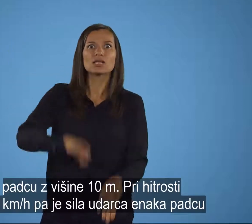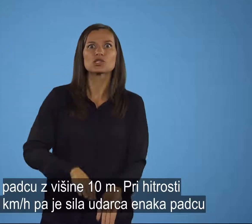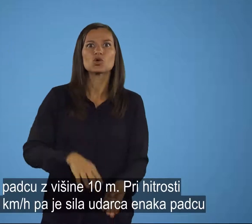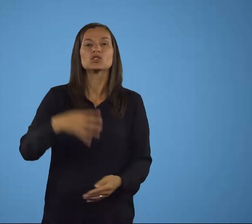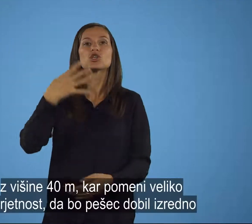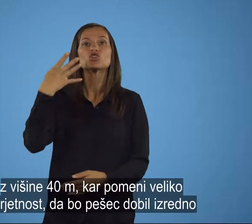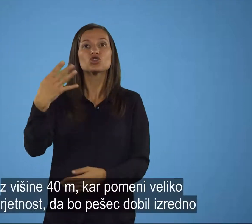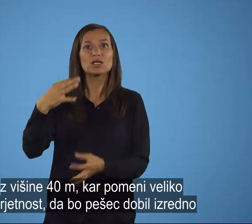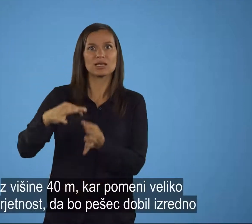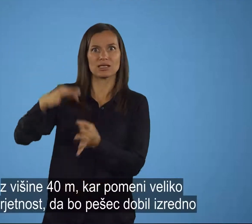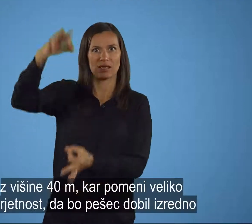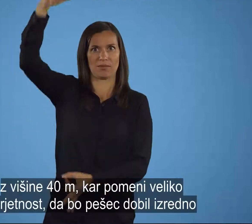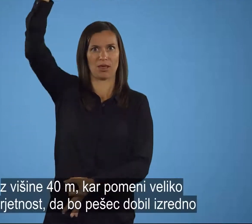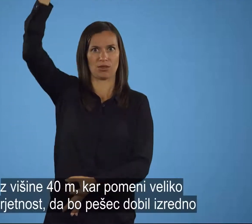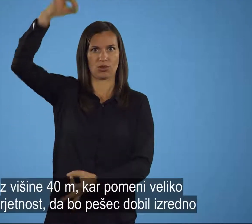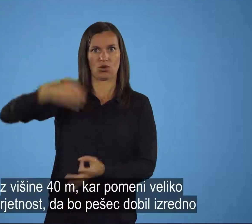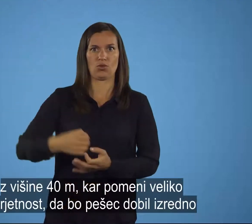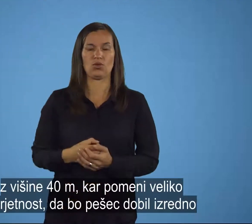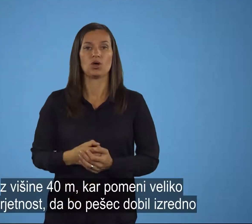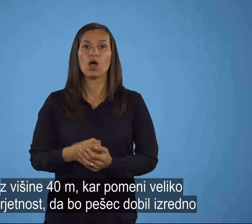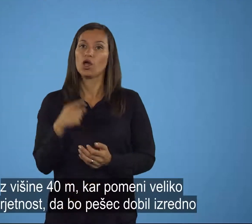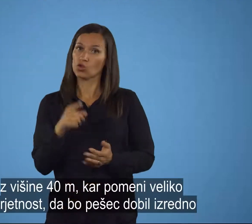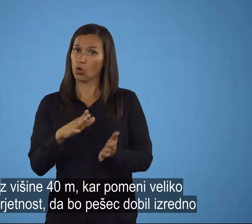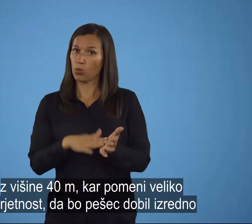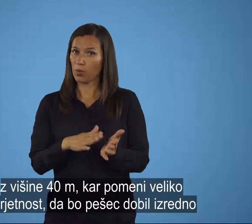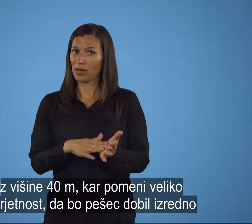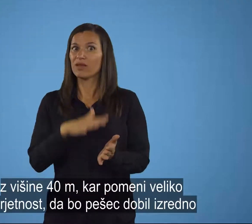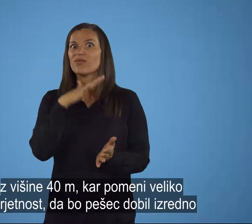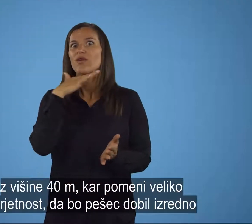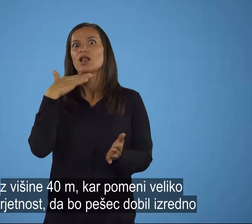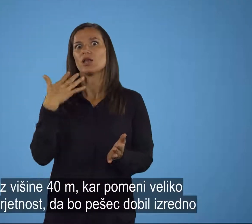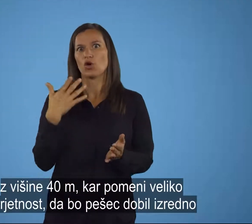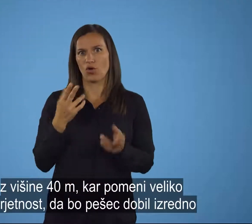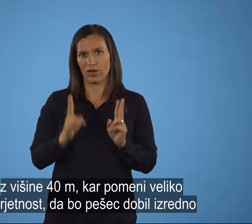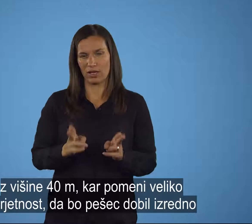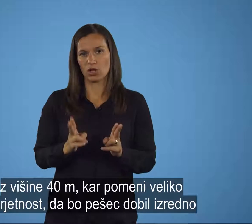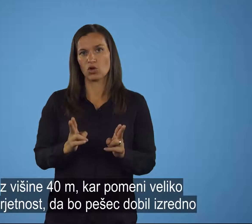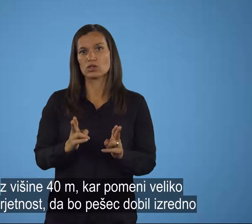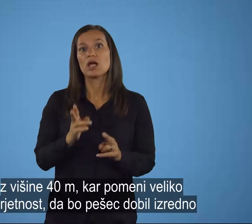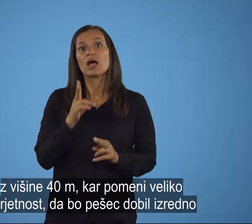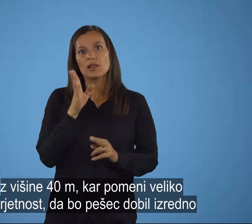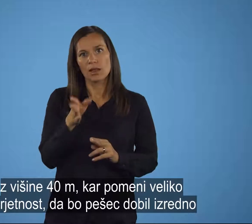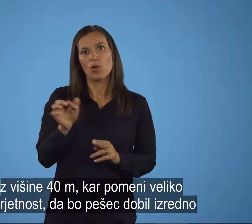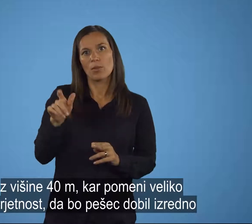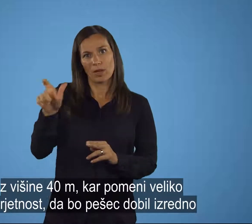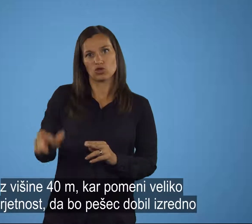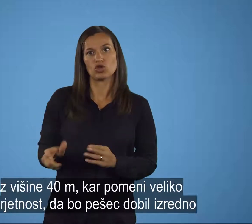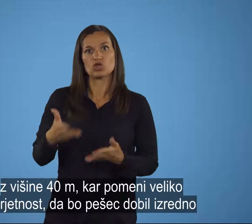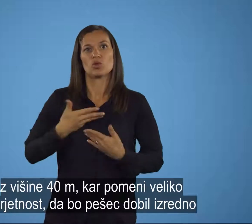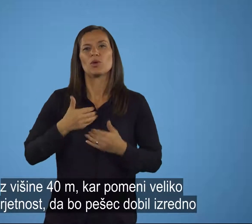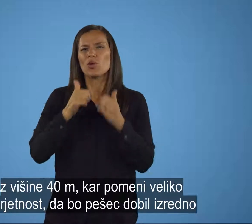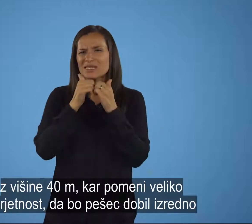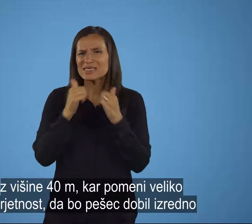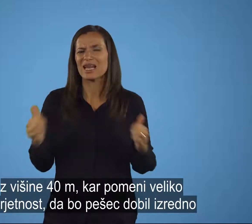kar pomeni veliko verjetnost, da bo pešec zdobil izredno hude poškodbe ali da trka ne bo prežival.